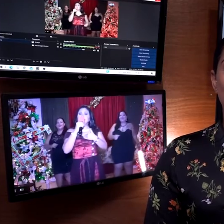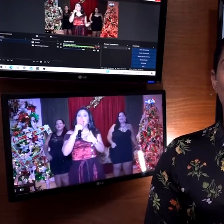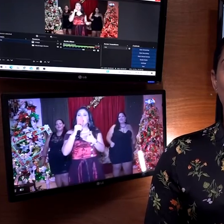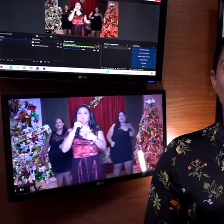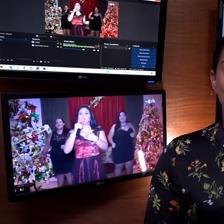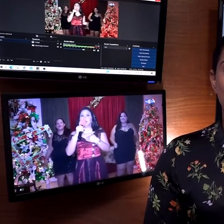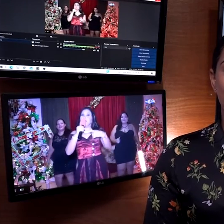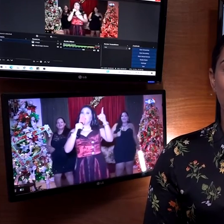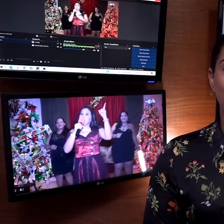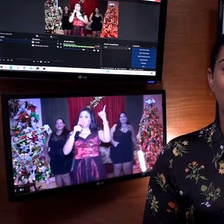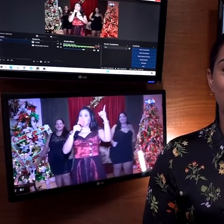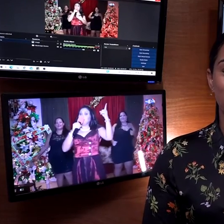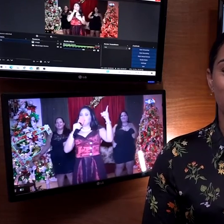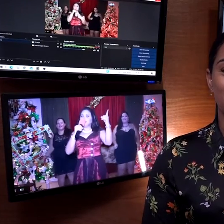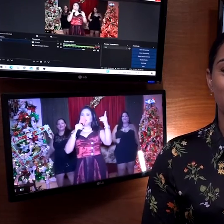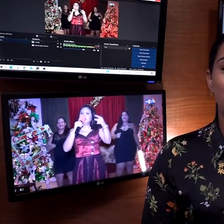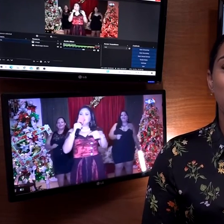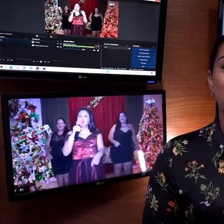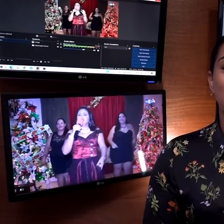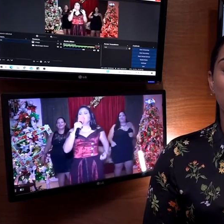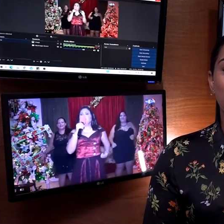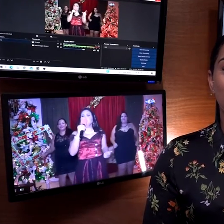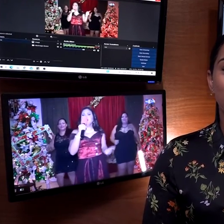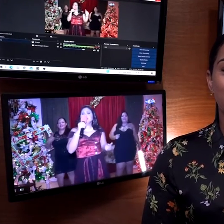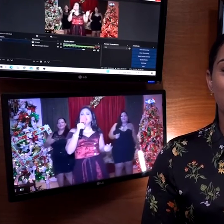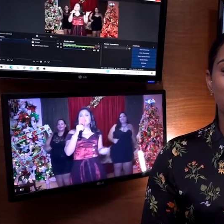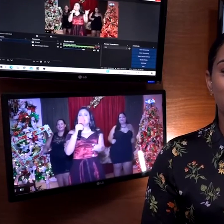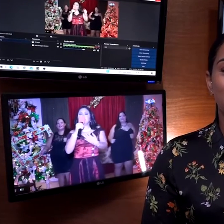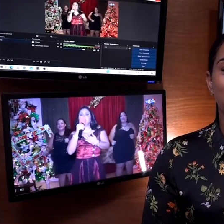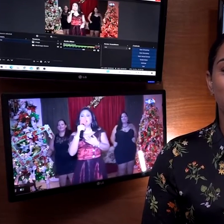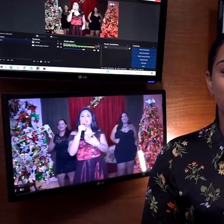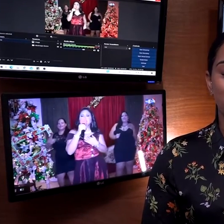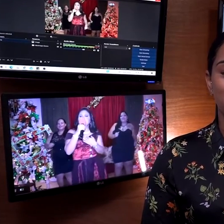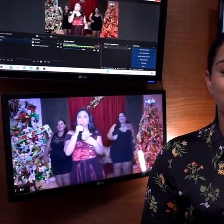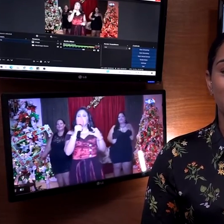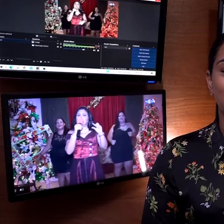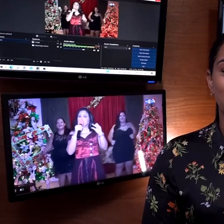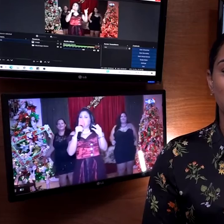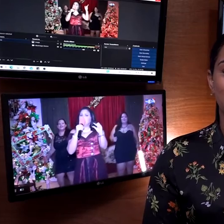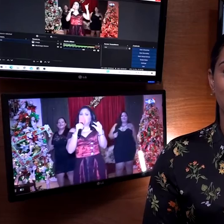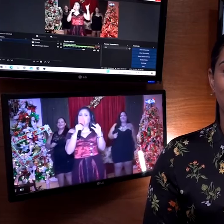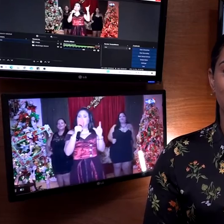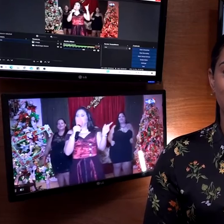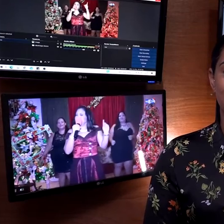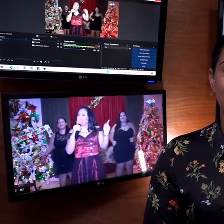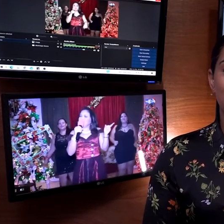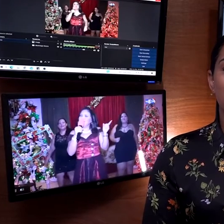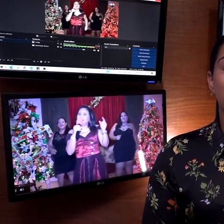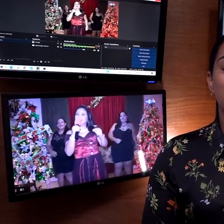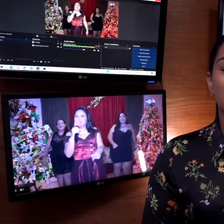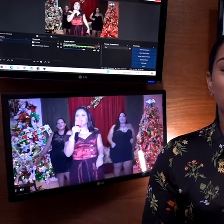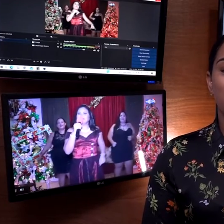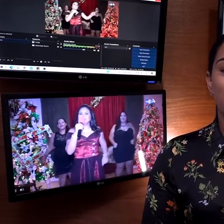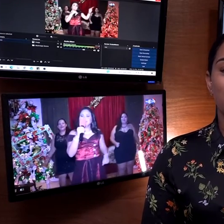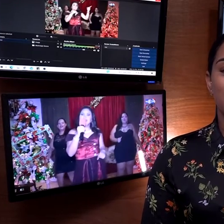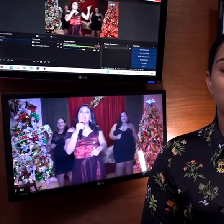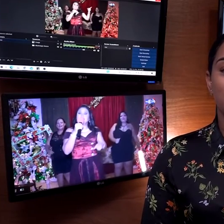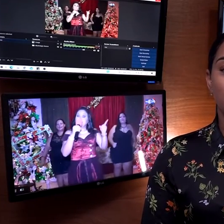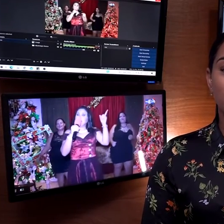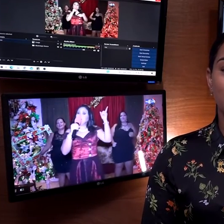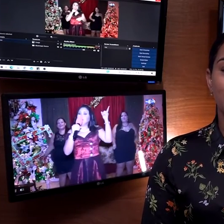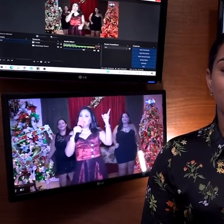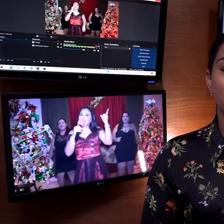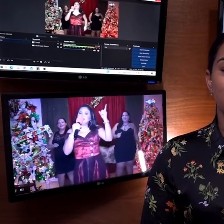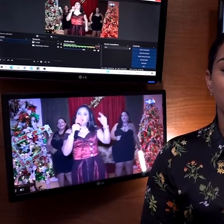Welkom bij deze nieuwe aflevering van het Bonaire Journaal. Mijn naam is Charlotte van Merino en in dit journaal brengen wij het nieuws in het Nederlands. We beginnen onze uitzending